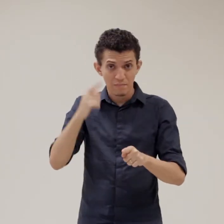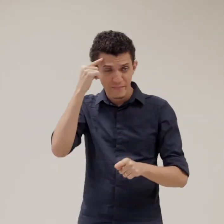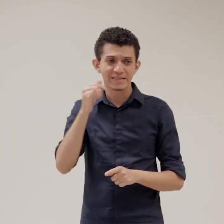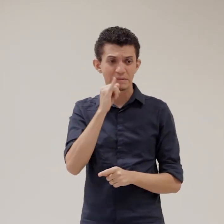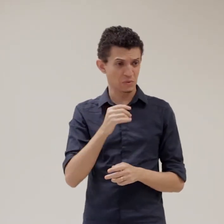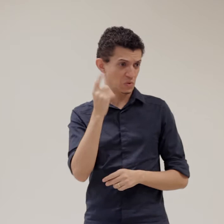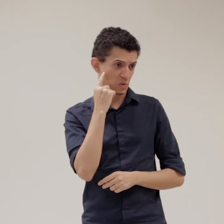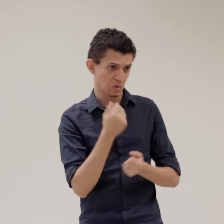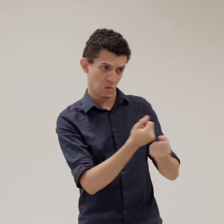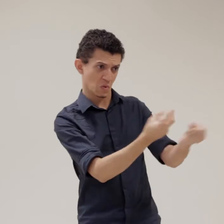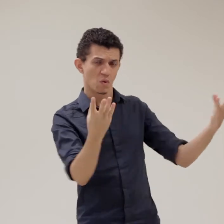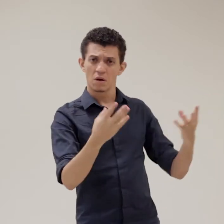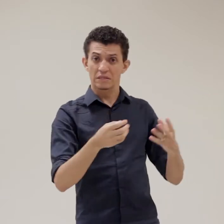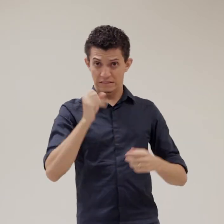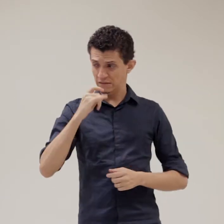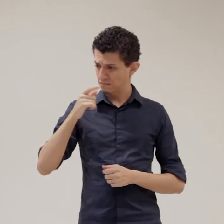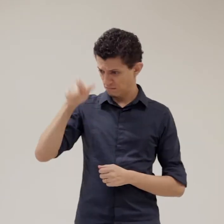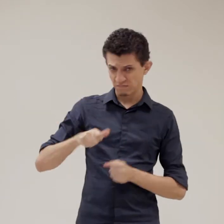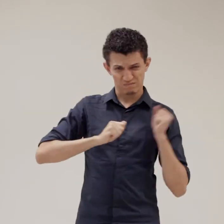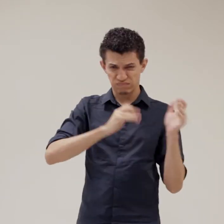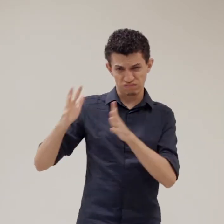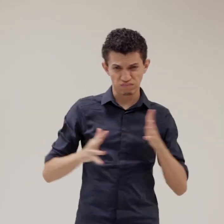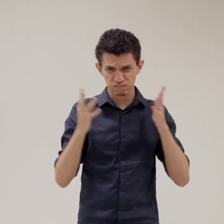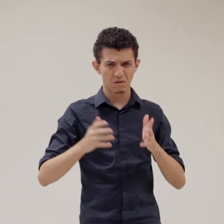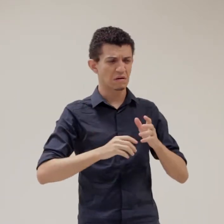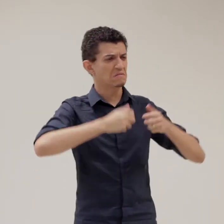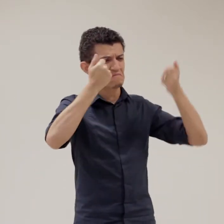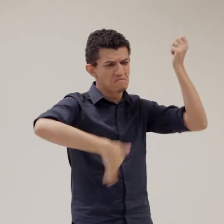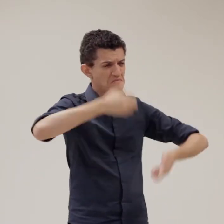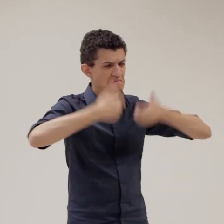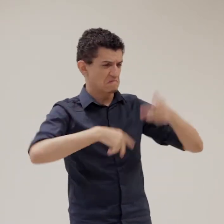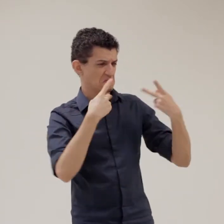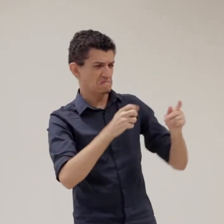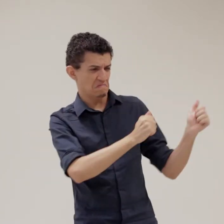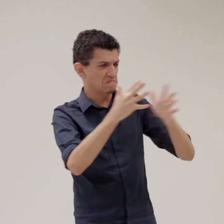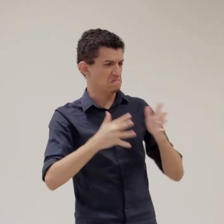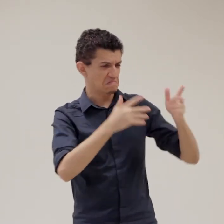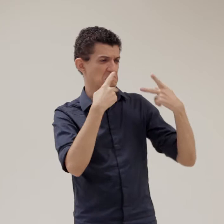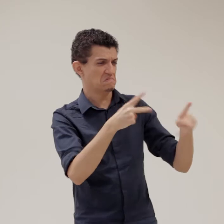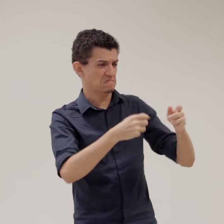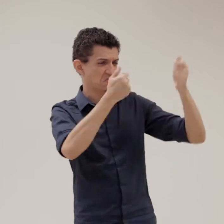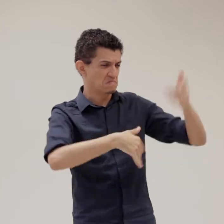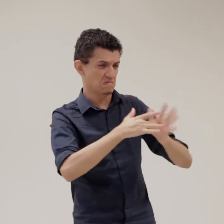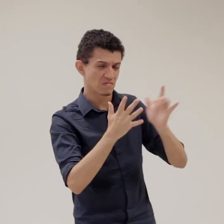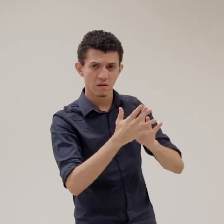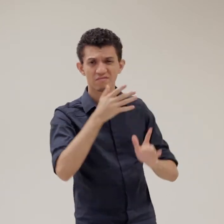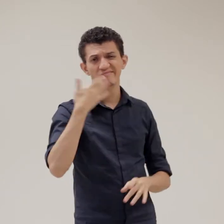não é tão difícil pregar para o surdo quando se domina o básico. O desafio é discipulá-lo, capacitá-lo no conhecimento